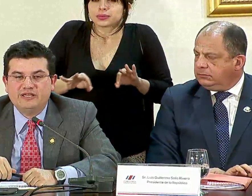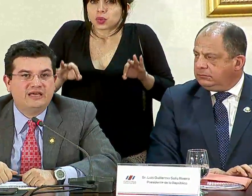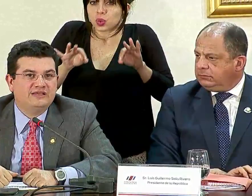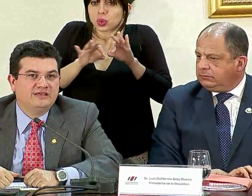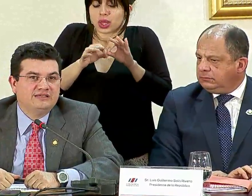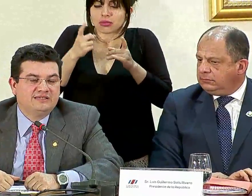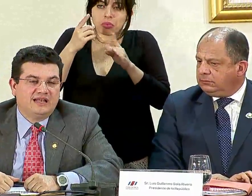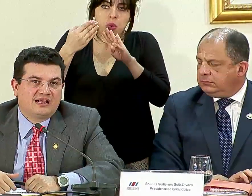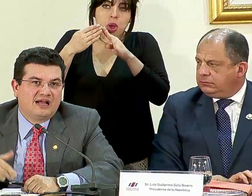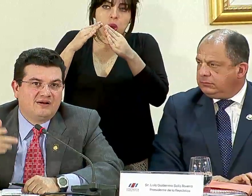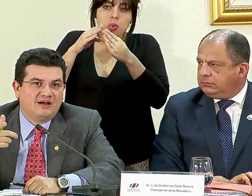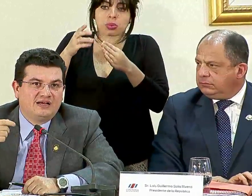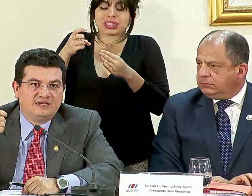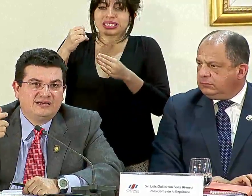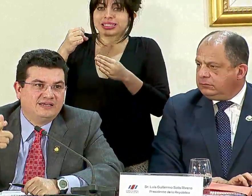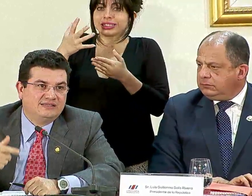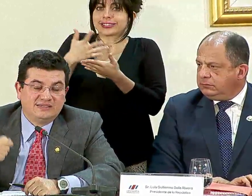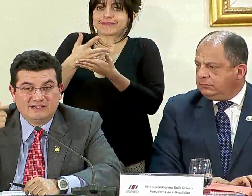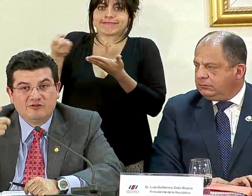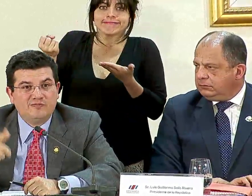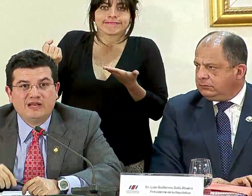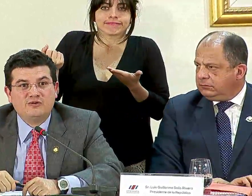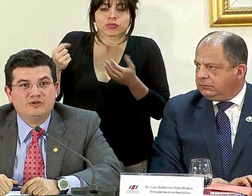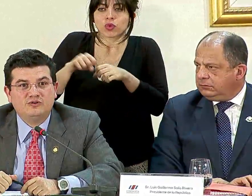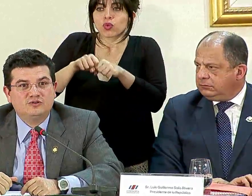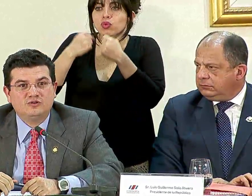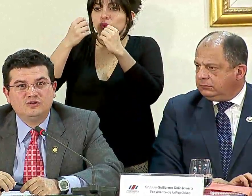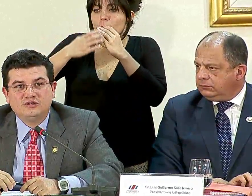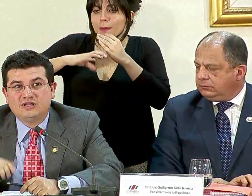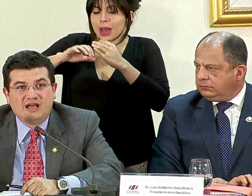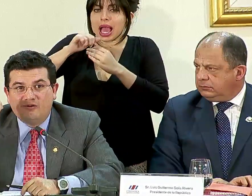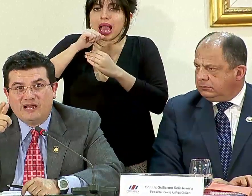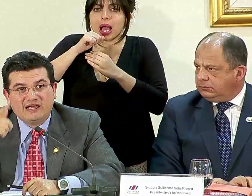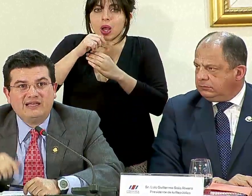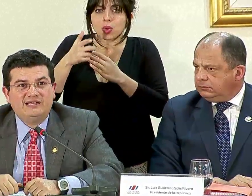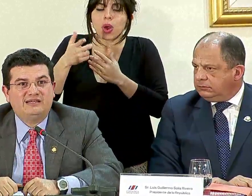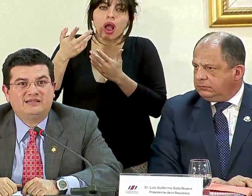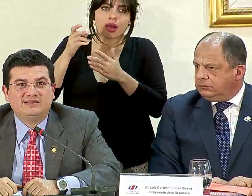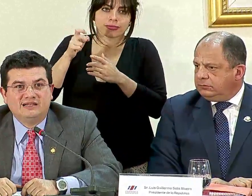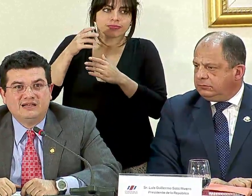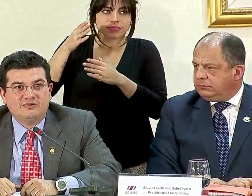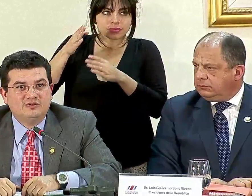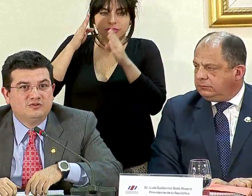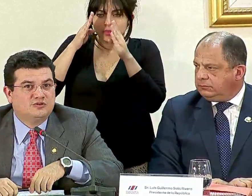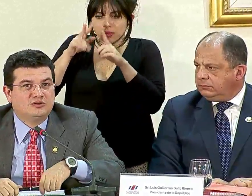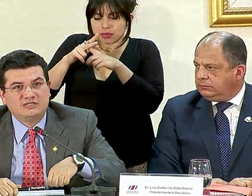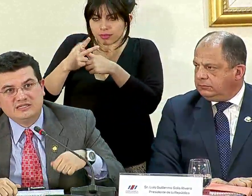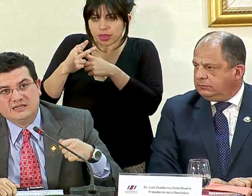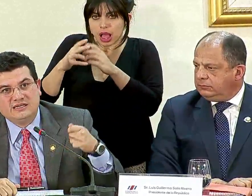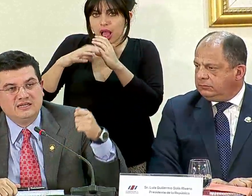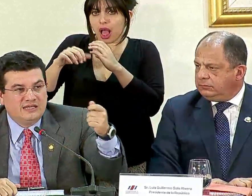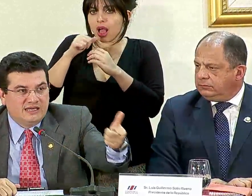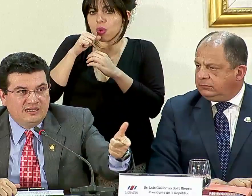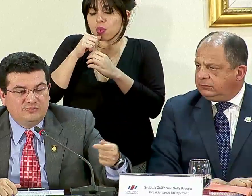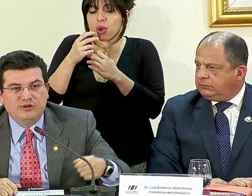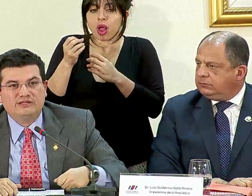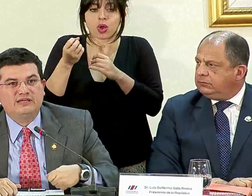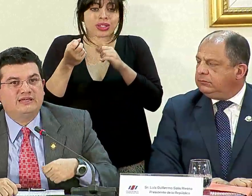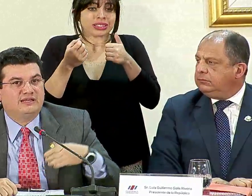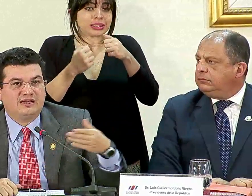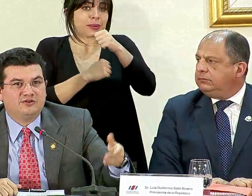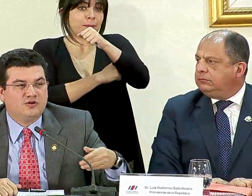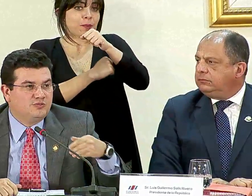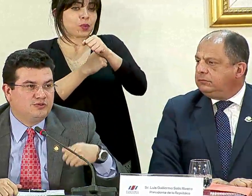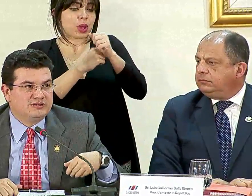una comunidad se le acaba, se le rompe el acueducto, habrá que ir a atender el acueducto, y si el